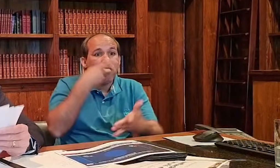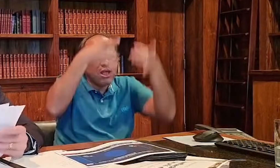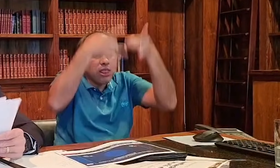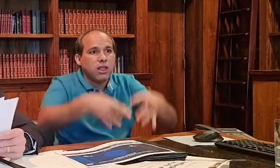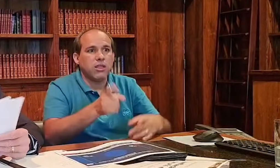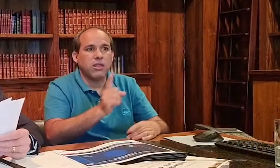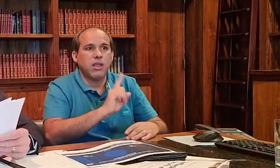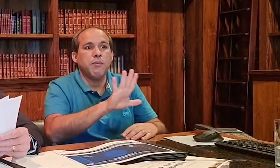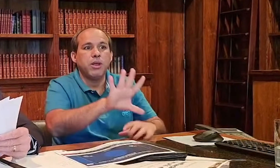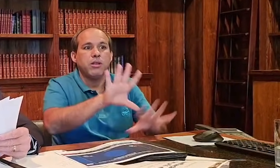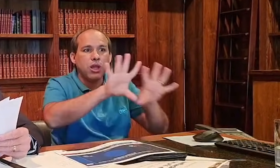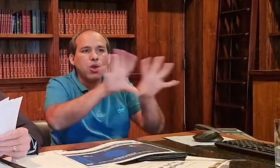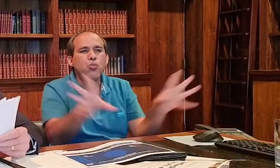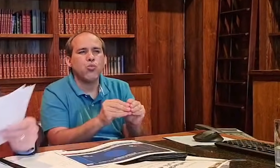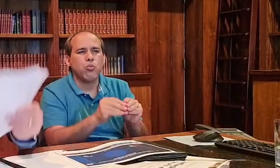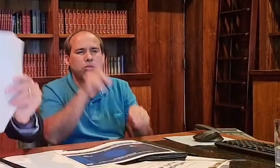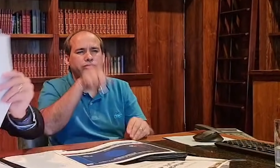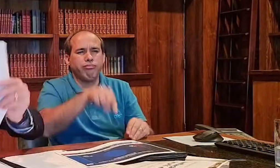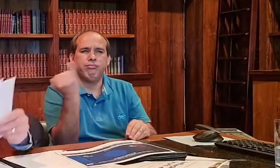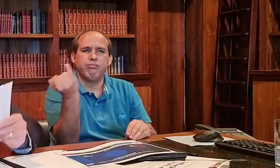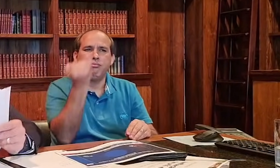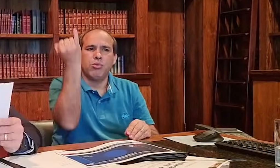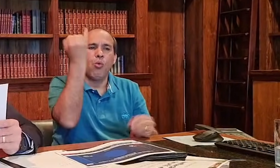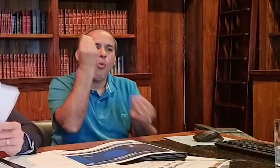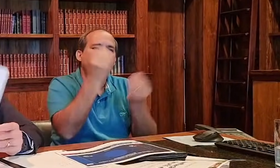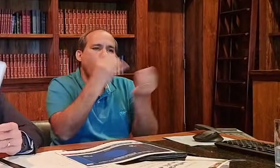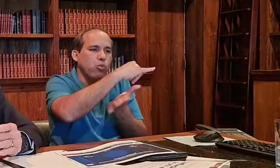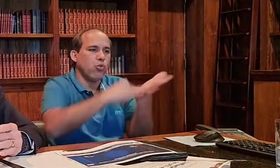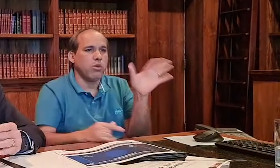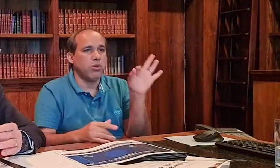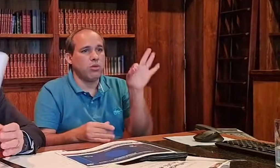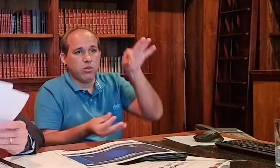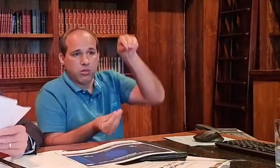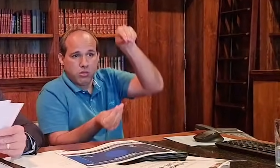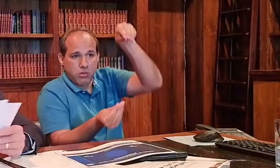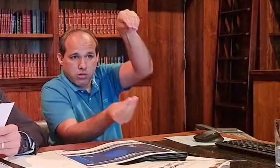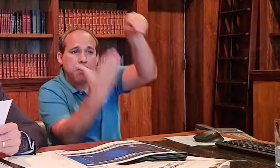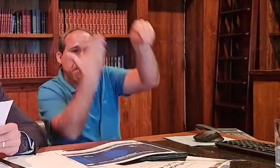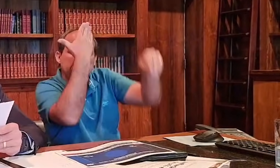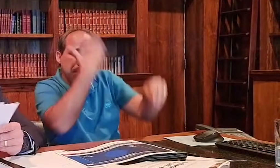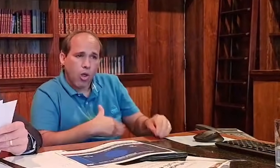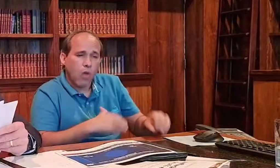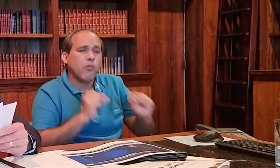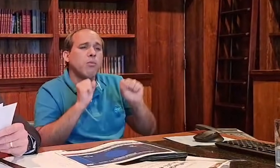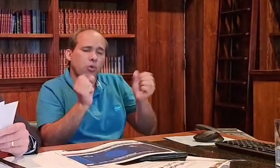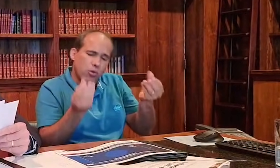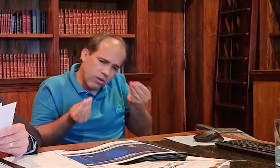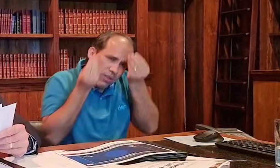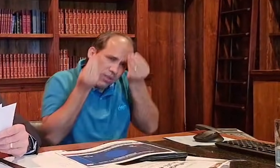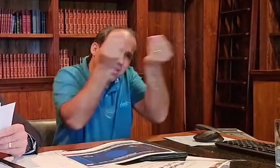macro. Isso é muito importante. A documentação, quem quiser, eu entrego, sem problema nenhum.